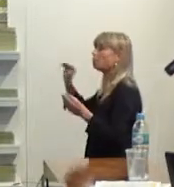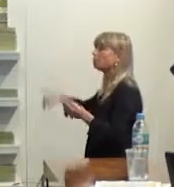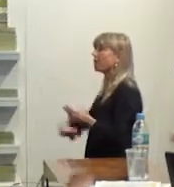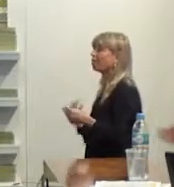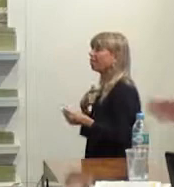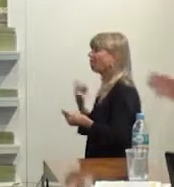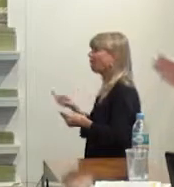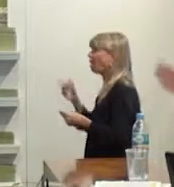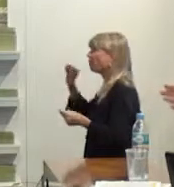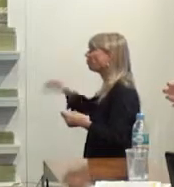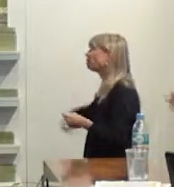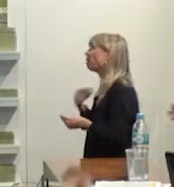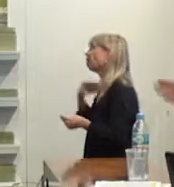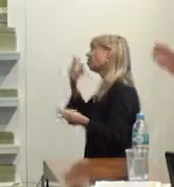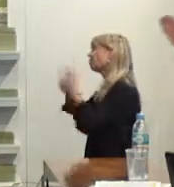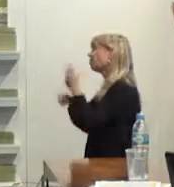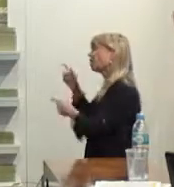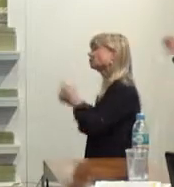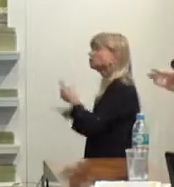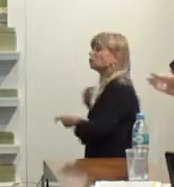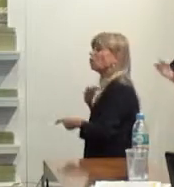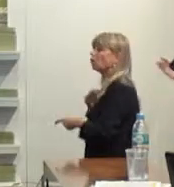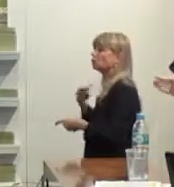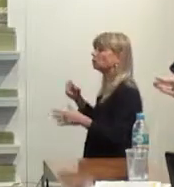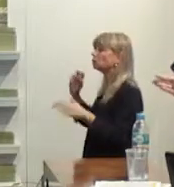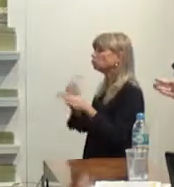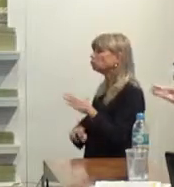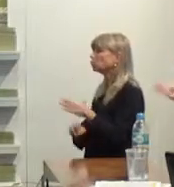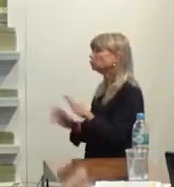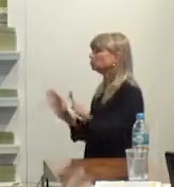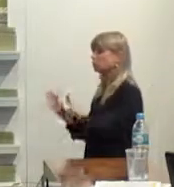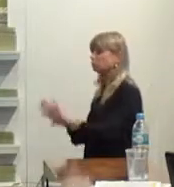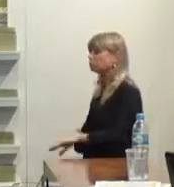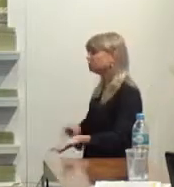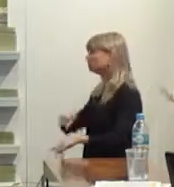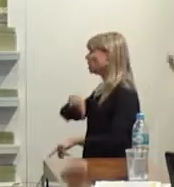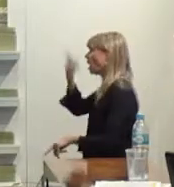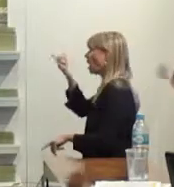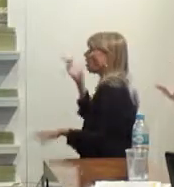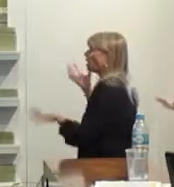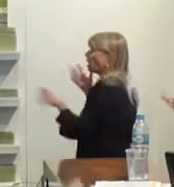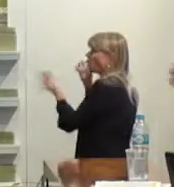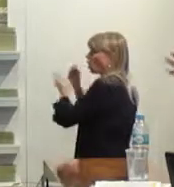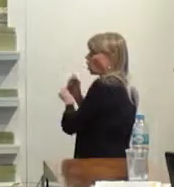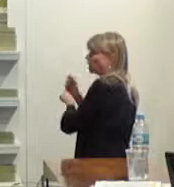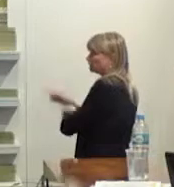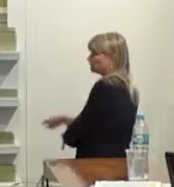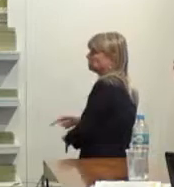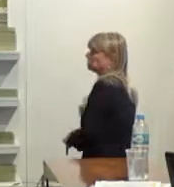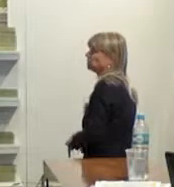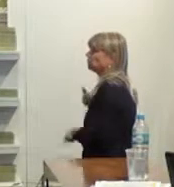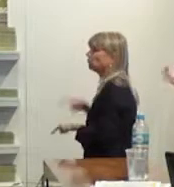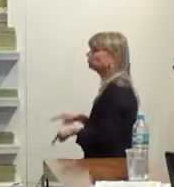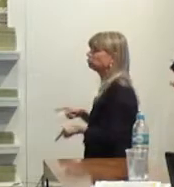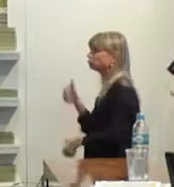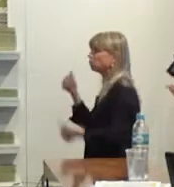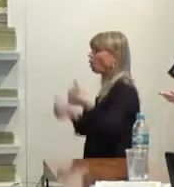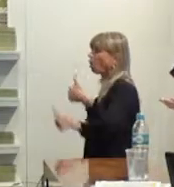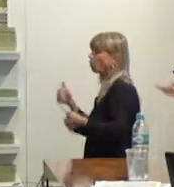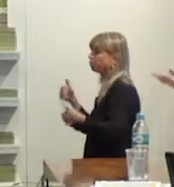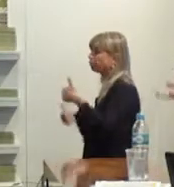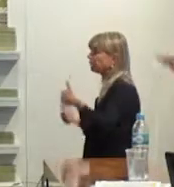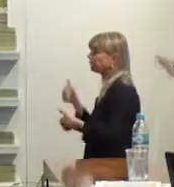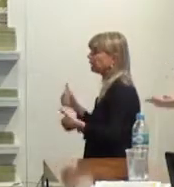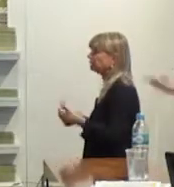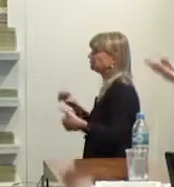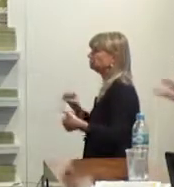pasajeros que del subte se pasaron al colectivo. Esto implica una suerte de competencia